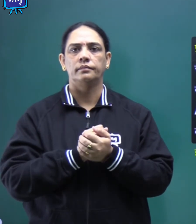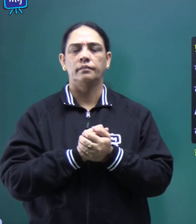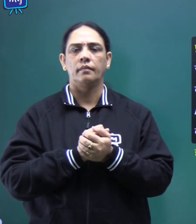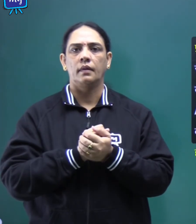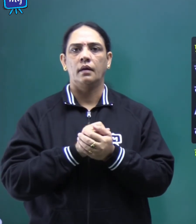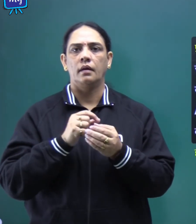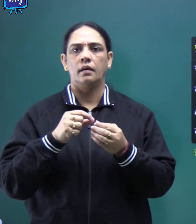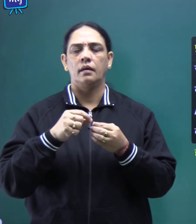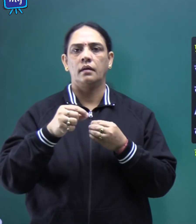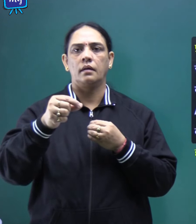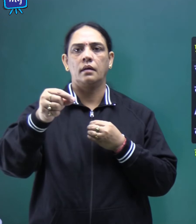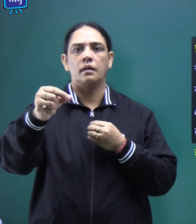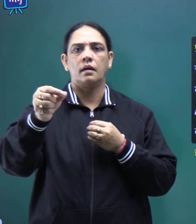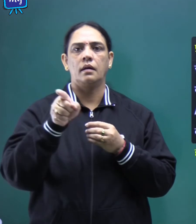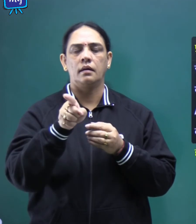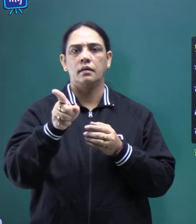किरण